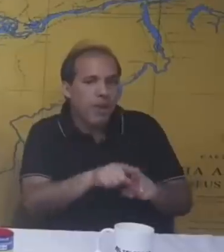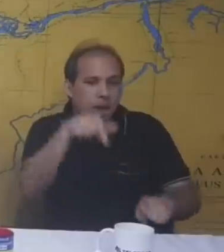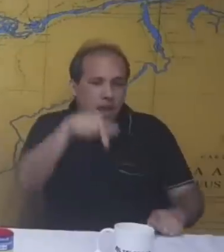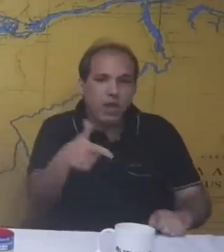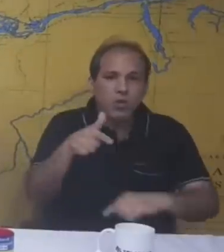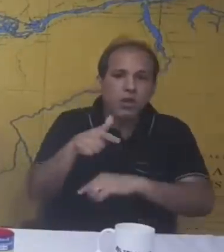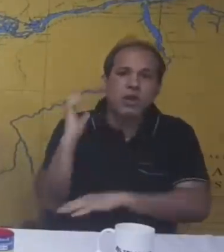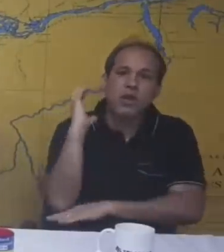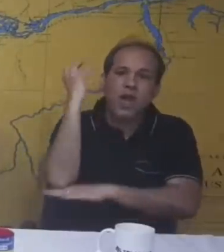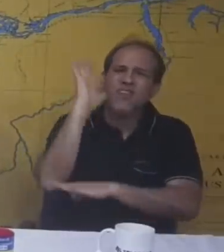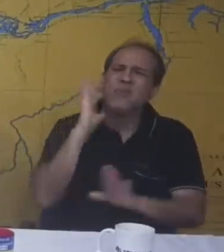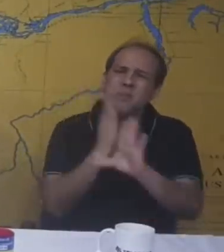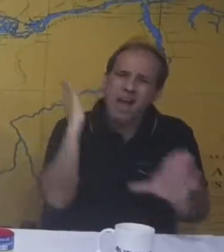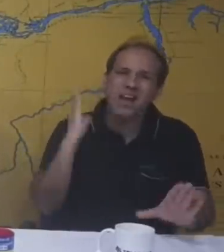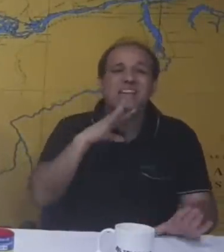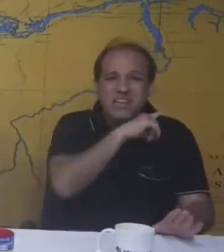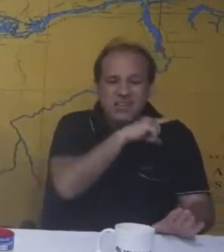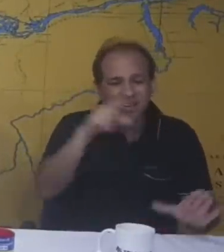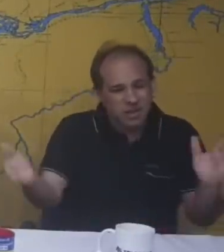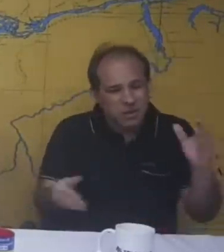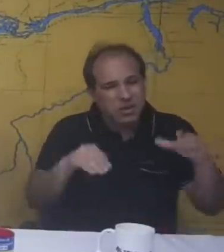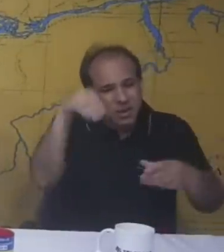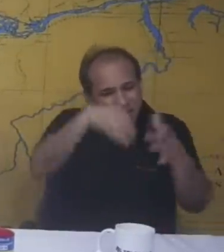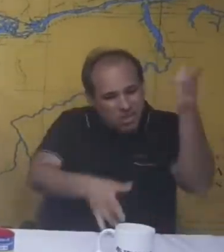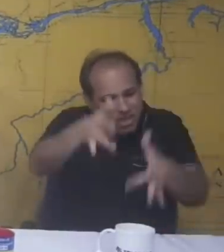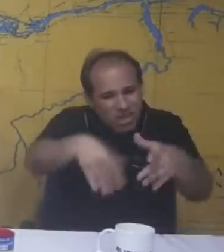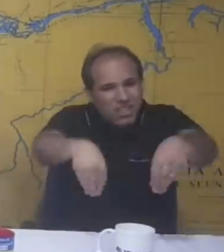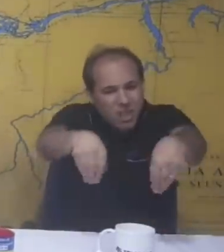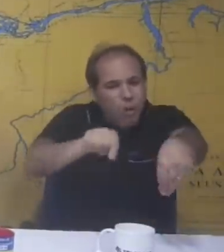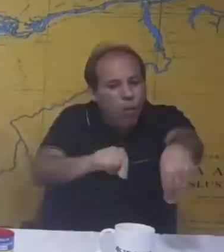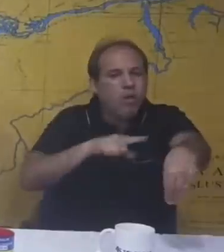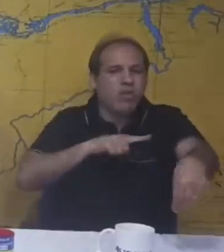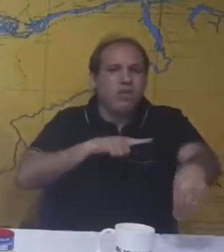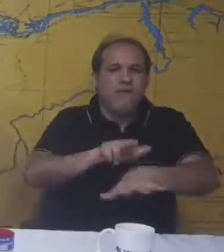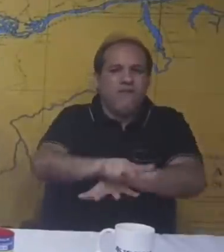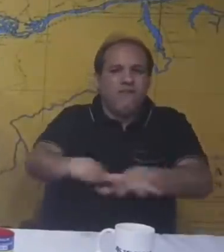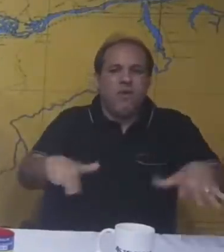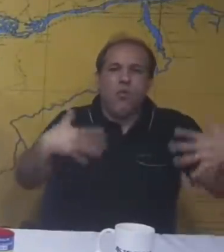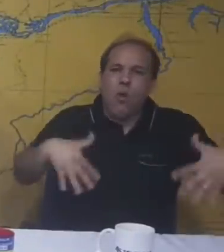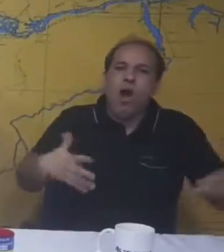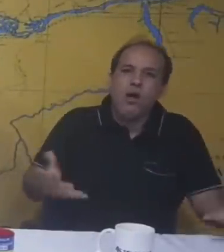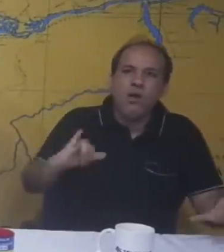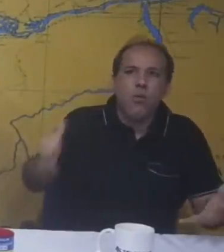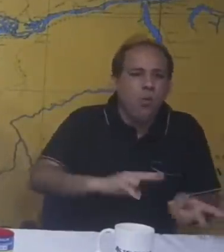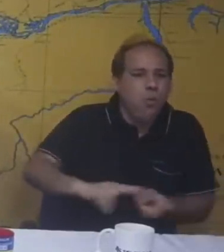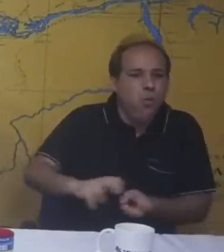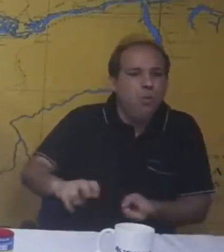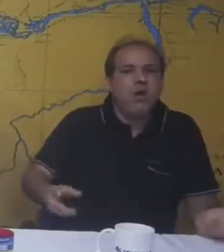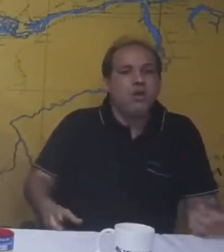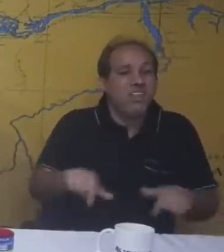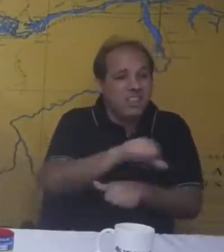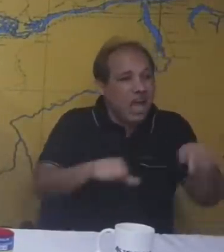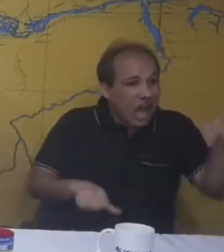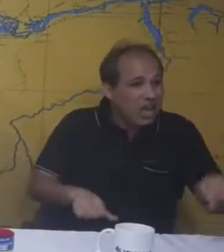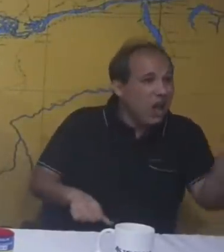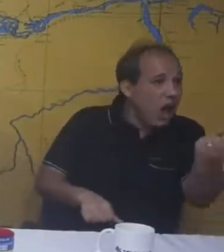país, na Europa? Não, estão preocupados é que está embaixo da terra, né? E tem gente no Brasil que ajuda a reverberar essas falsas notícias, que ajuda sim,